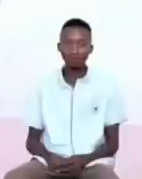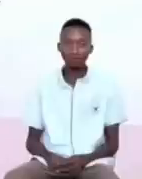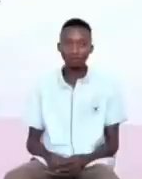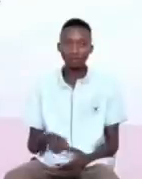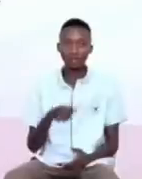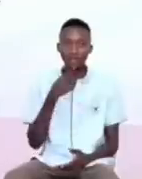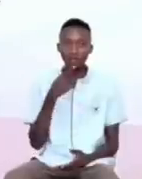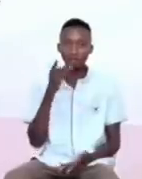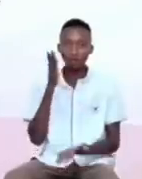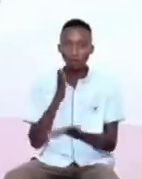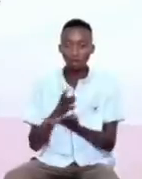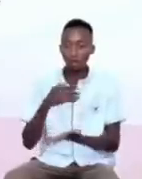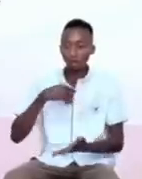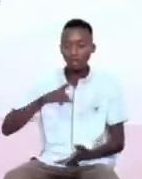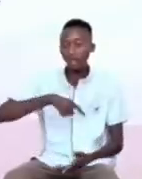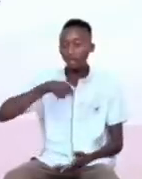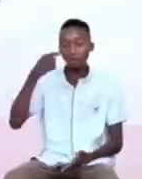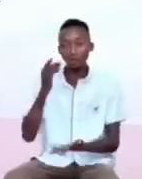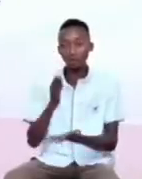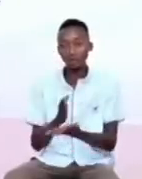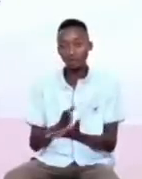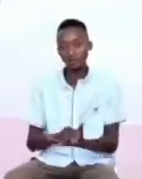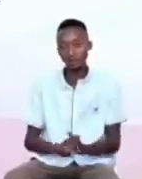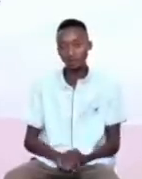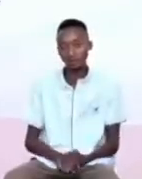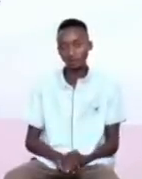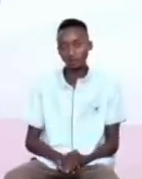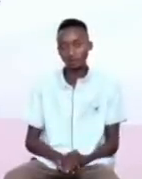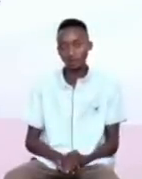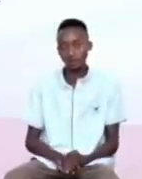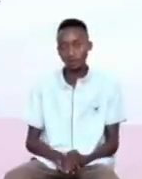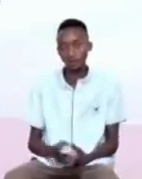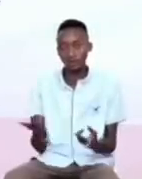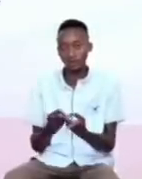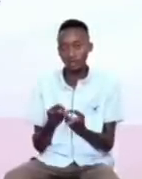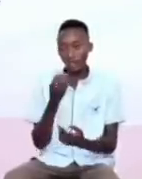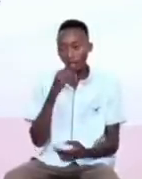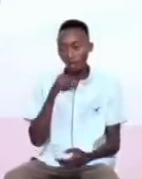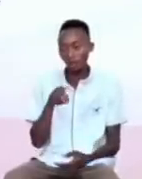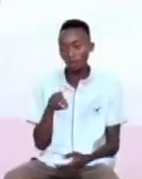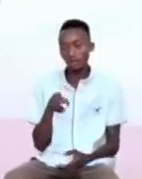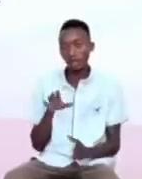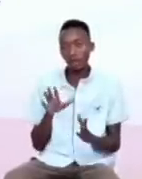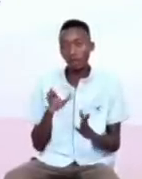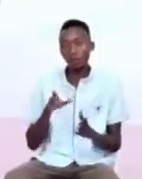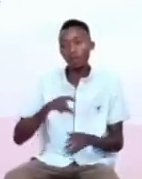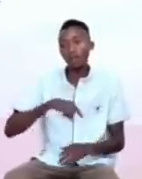Tunasema ise, ngoja nikatoe kwa kweli. Kama zitaliwa.